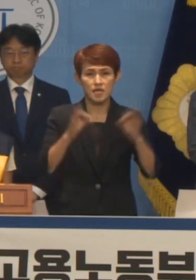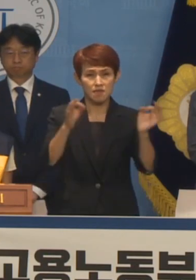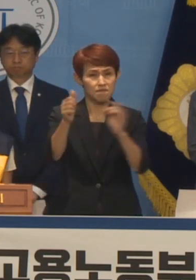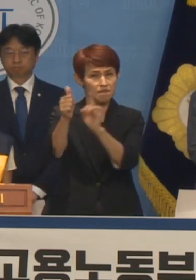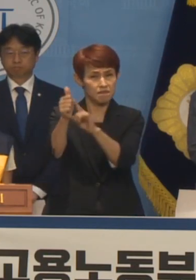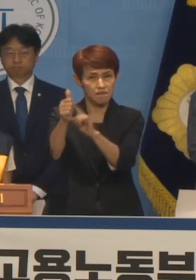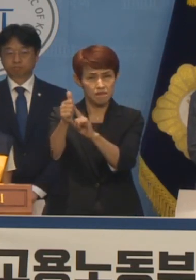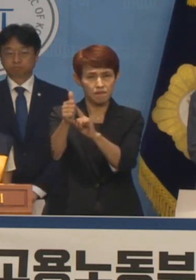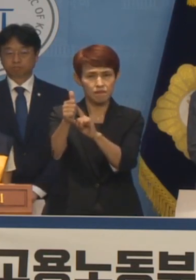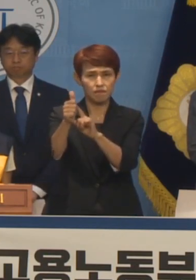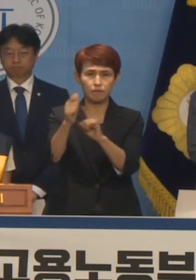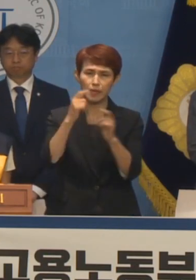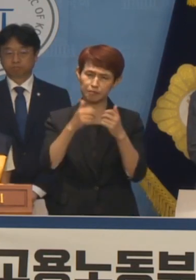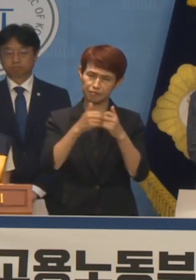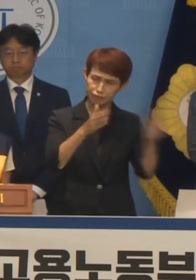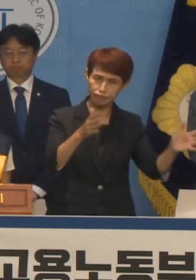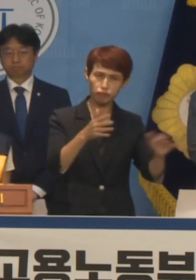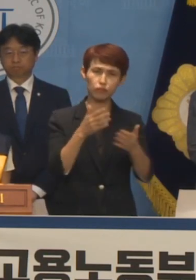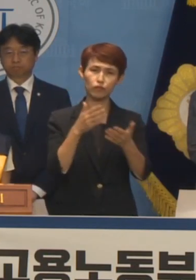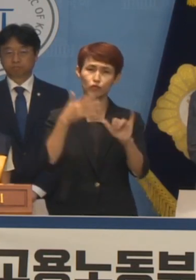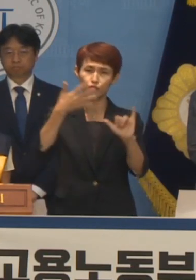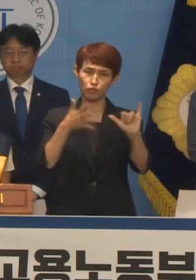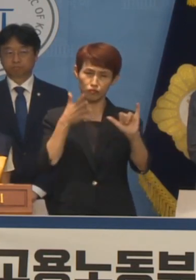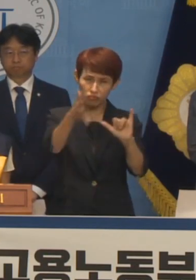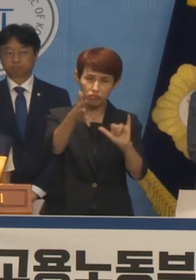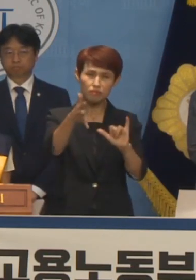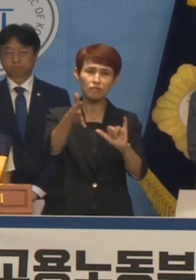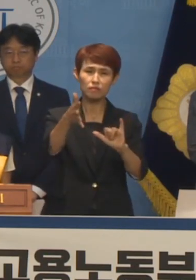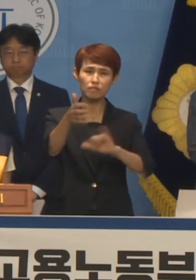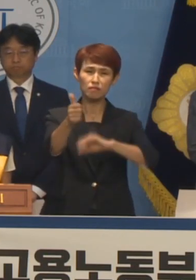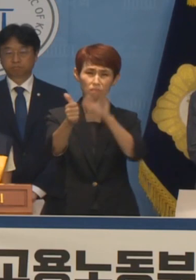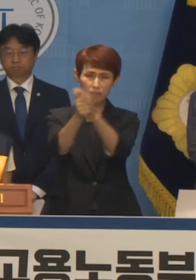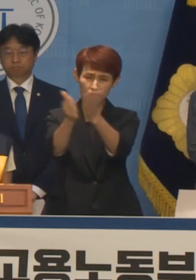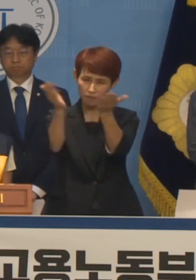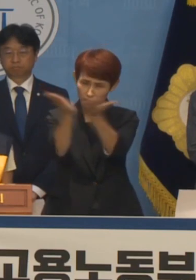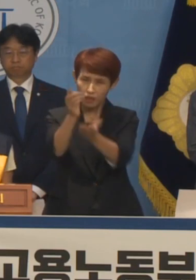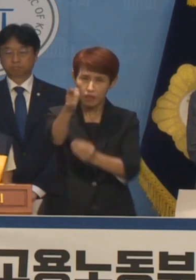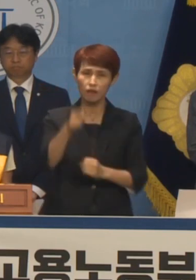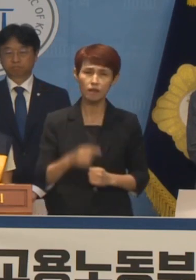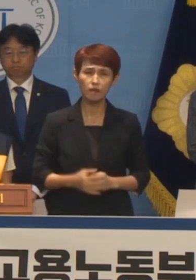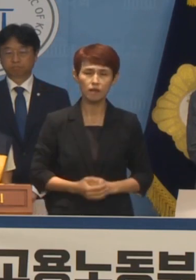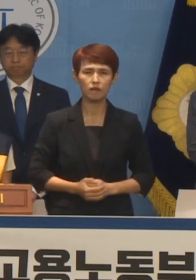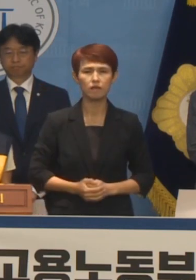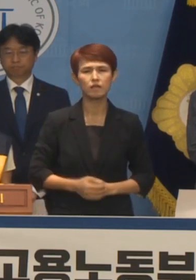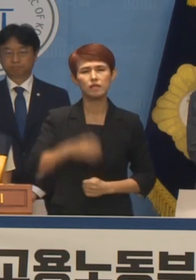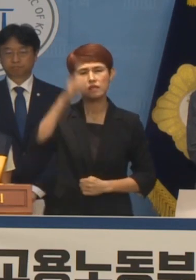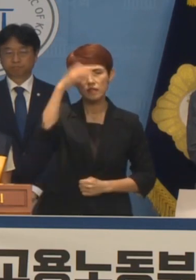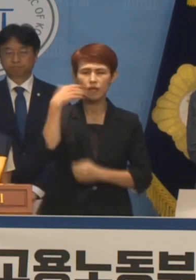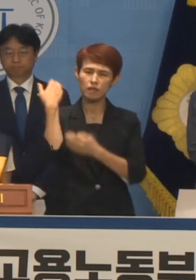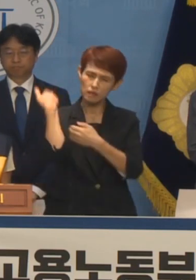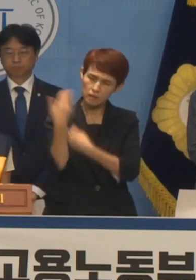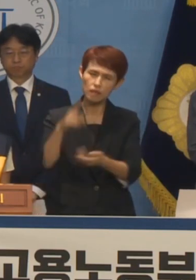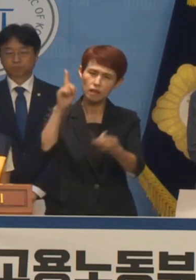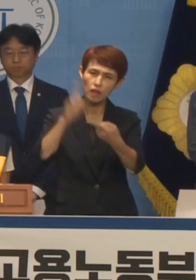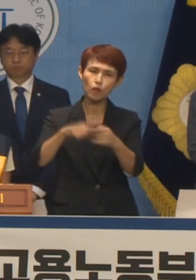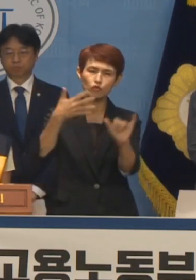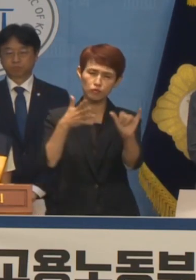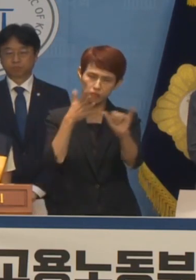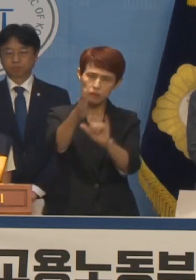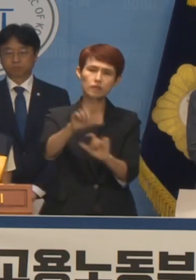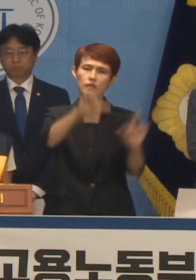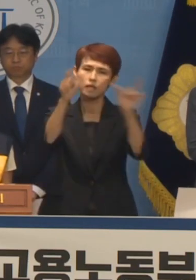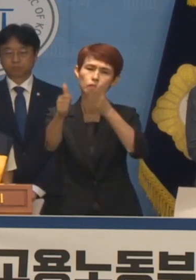김문수는 막말 극우 유튜버 그 이상도 그 이하도 아닙니다. 그냥 살던 대로 극우 유튜버로